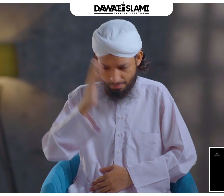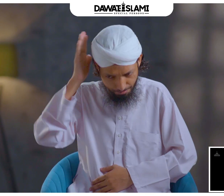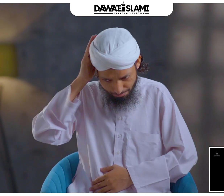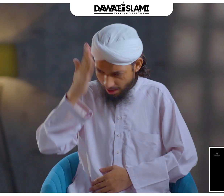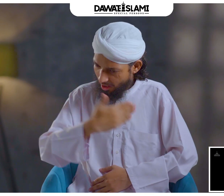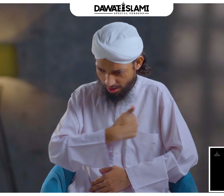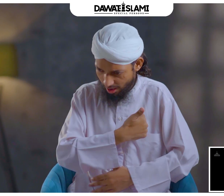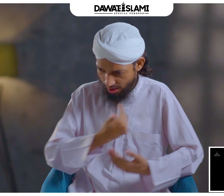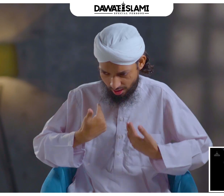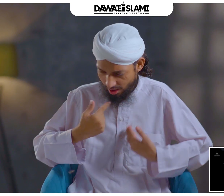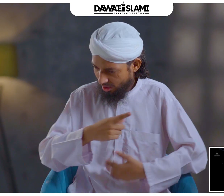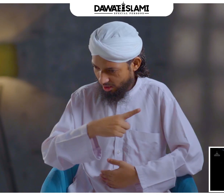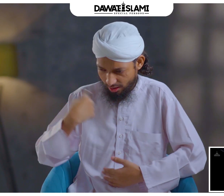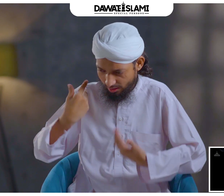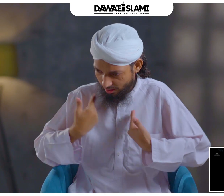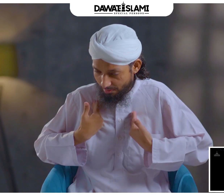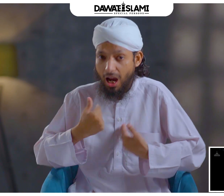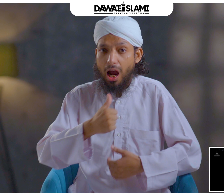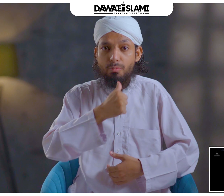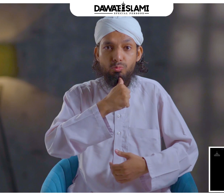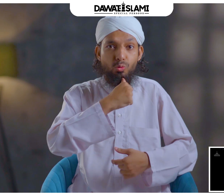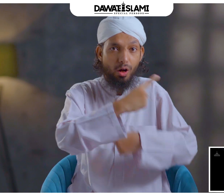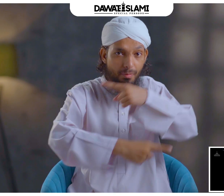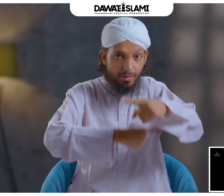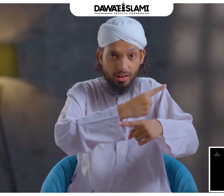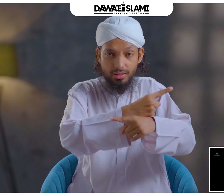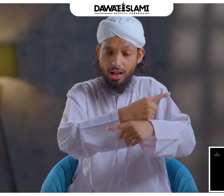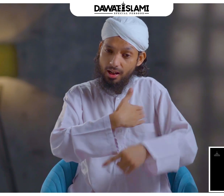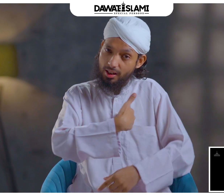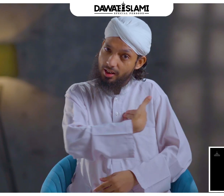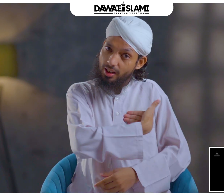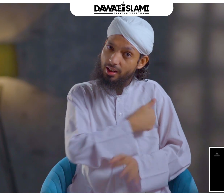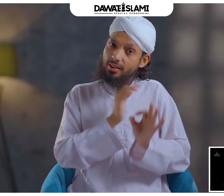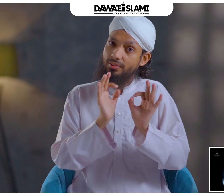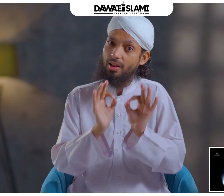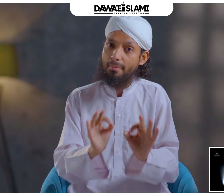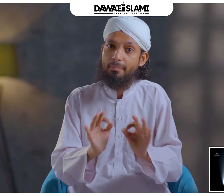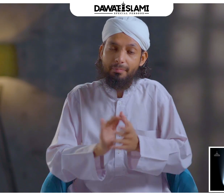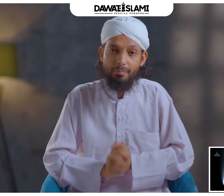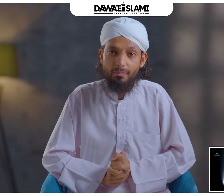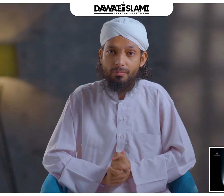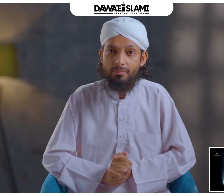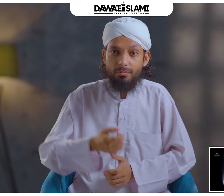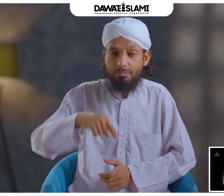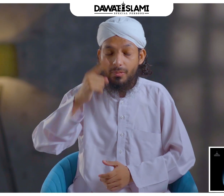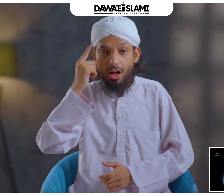ان مدعیوں سے کہا، تم خون بہا قبول کر لو۔ ان مدعیوں نے جواب دیا، ہم اپنے باپ کے قتل کا